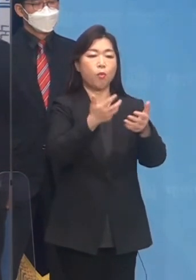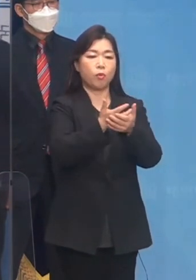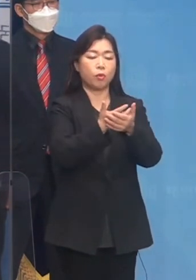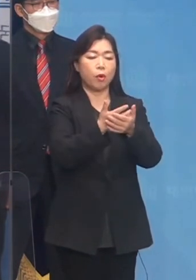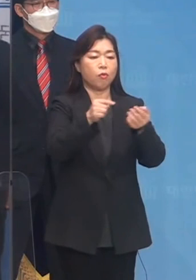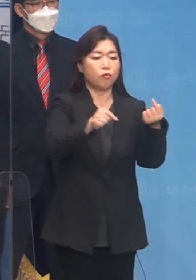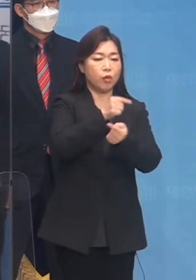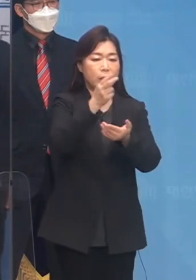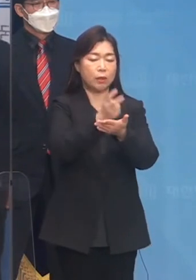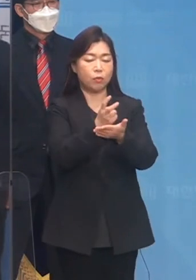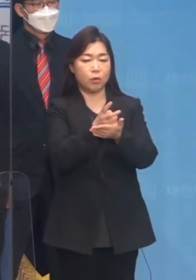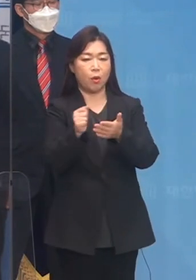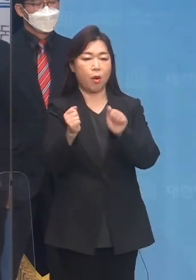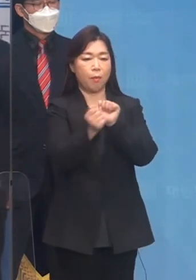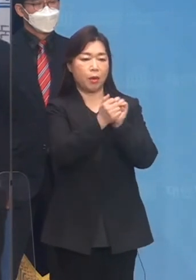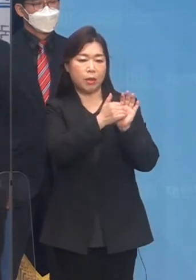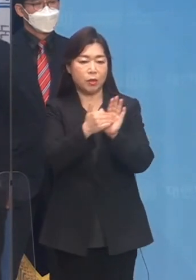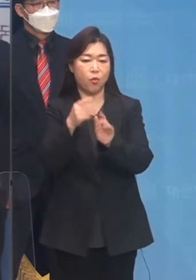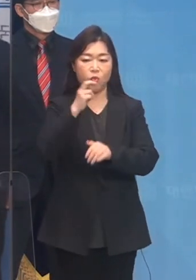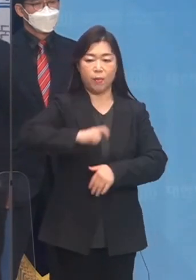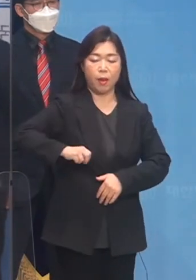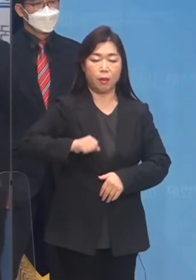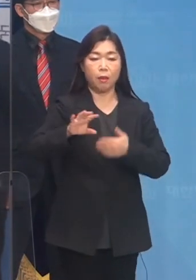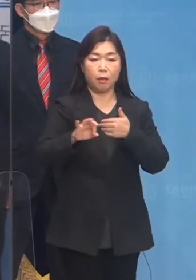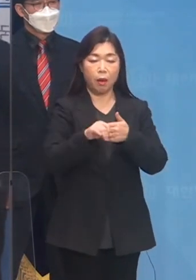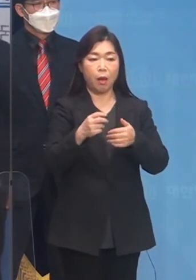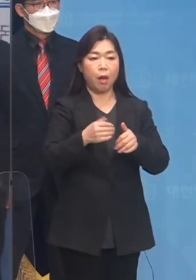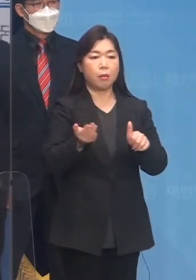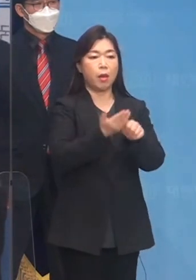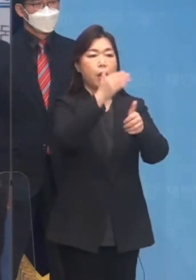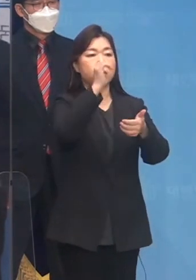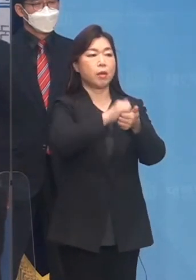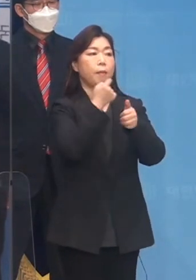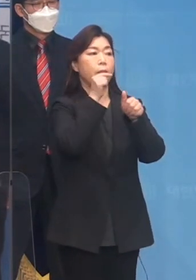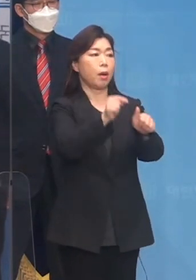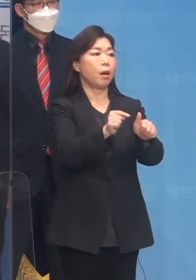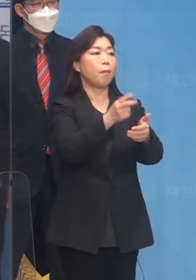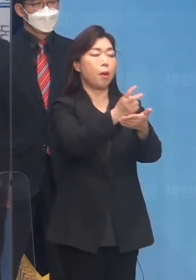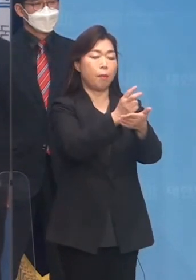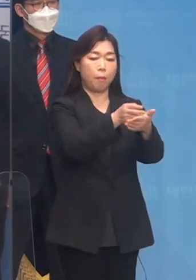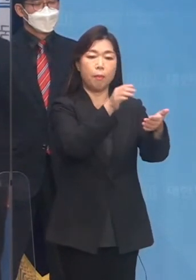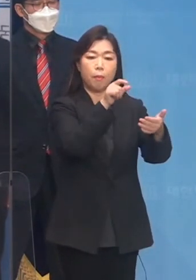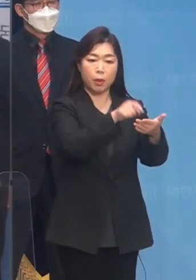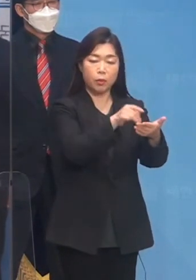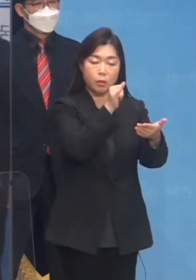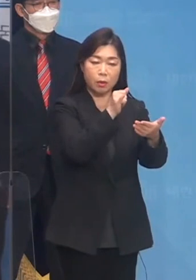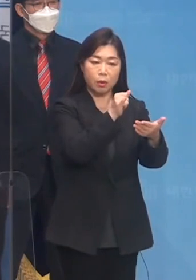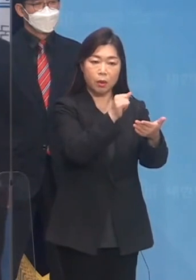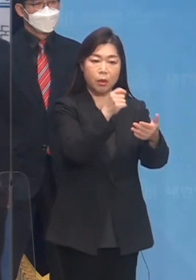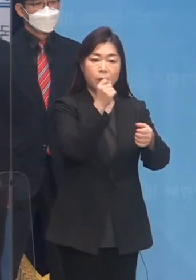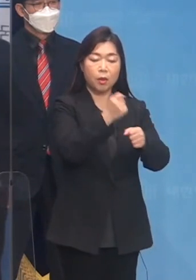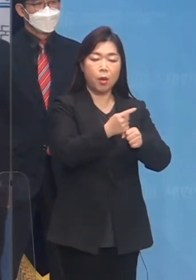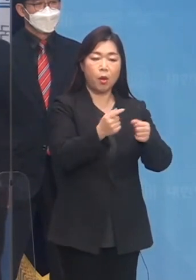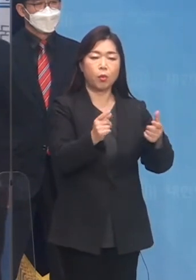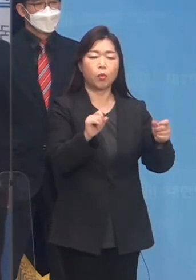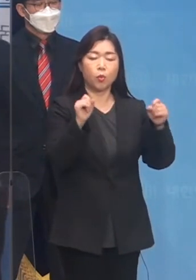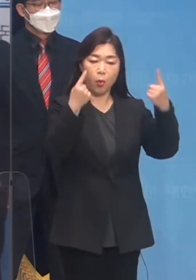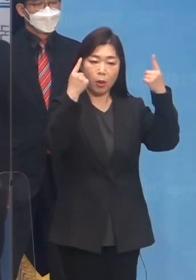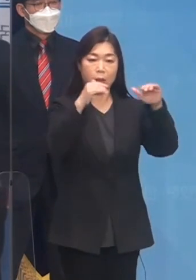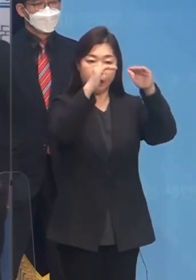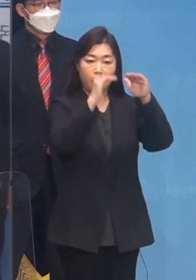요령으로 방역기준 위반 농장의 사육 제한 조치를 시행하고 있습니다. 이미 가정법에서는 동일한 사항에